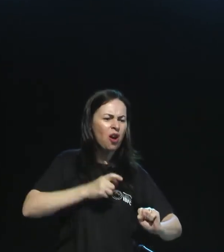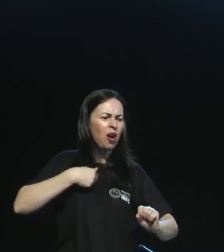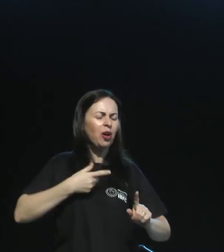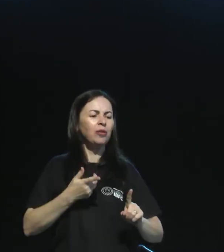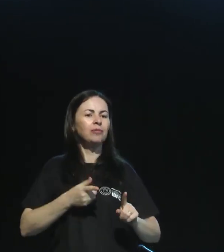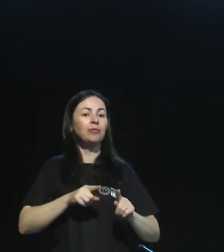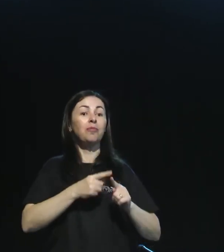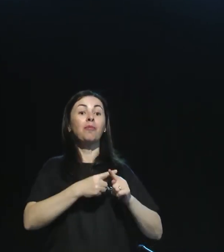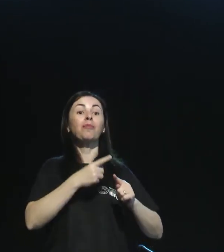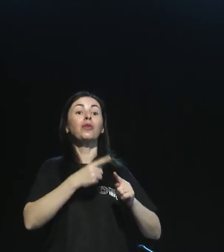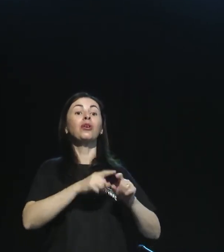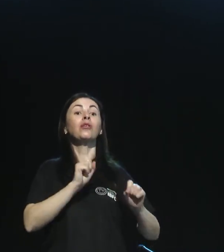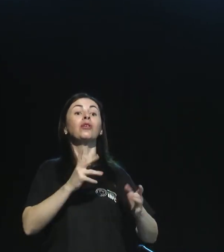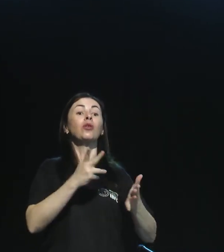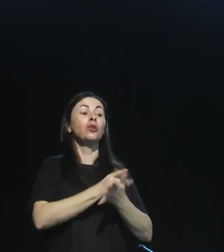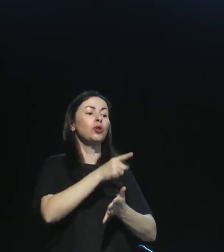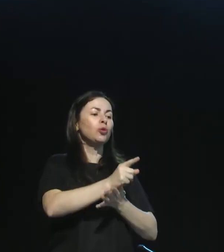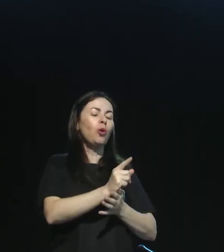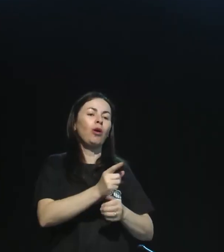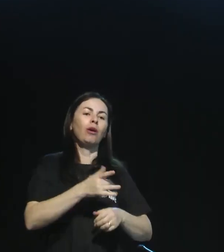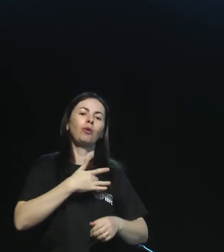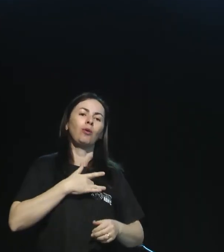contas você é uma vítima.